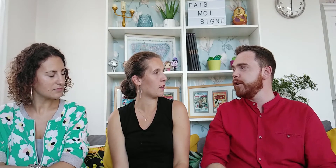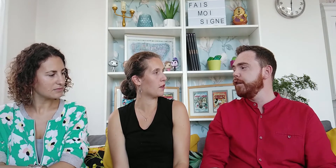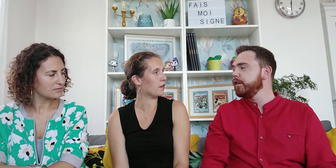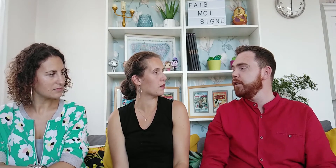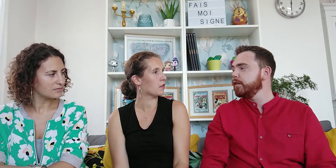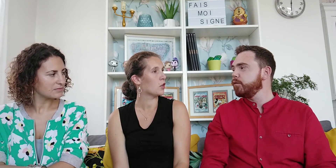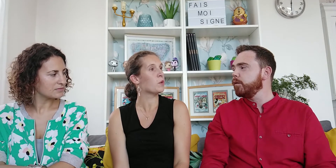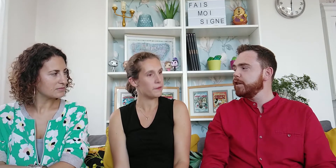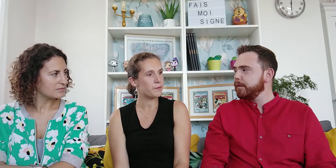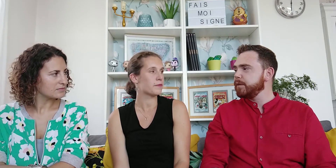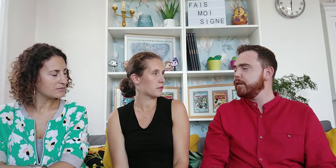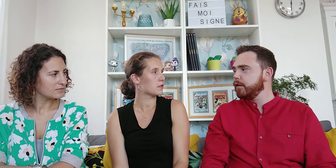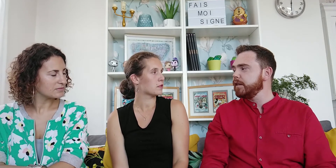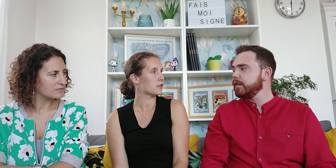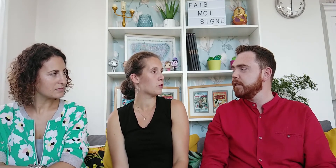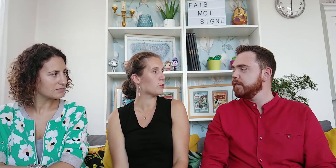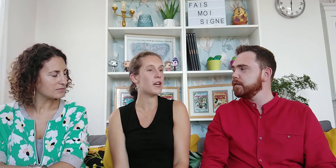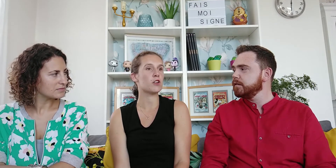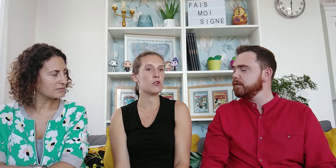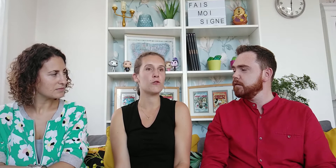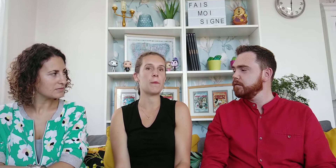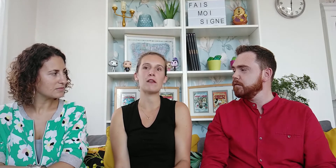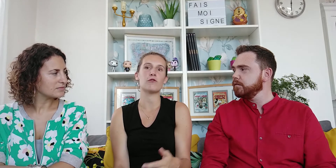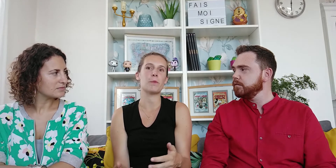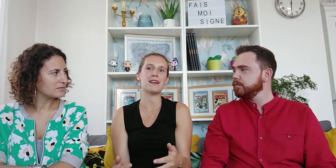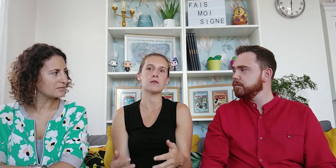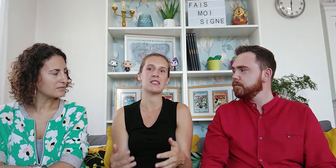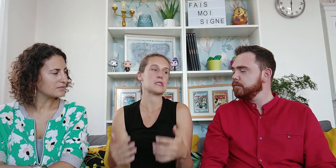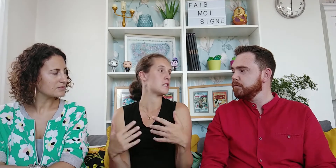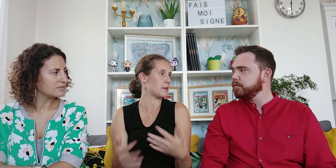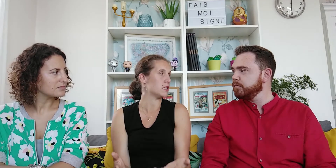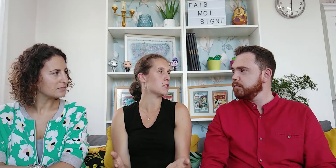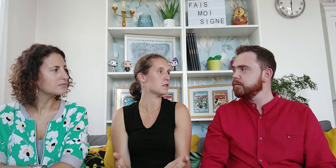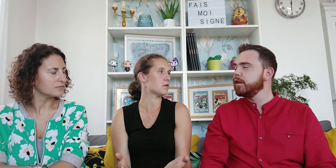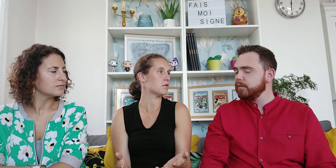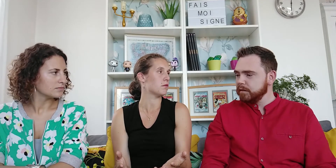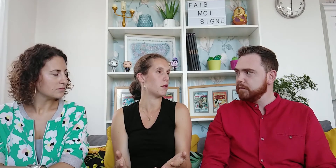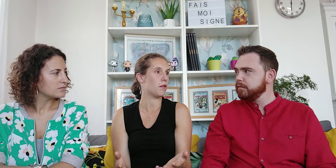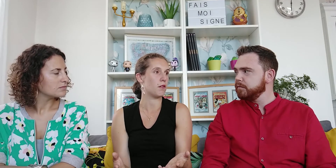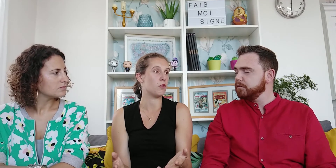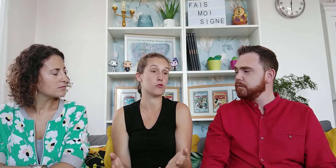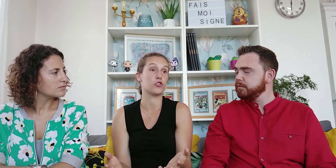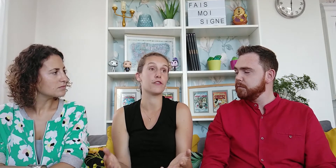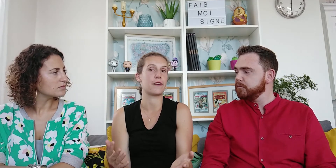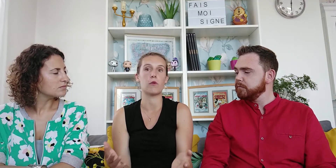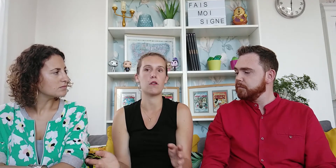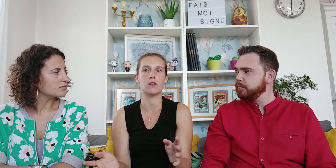jeune, communiquer un petit peu avec lui? Oui, alors ils le font. Après, ils le font pas de manière systématique. Non. C'est vraiment